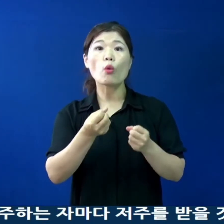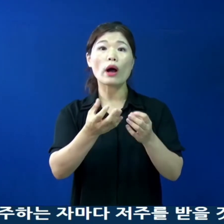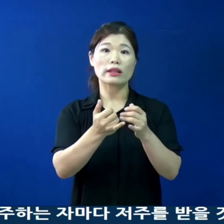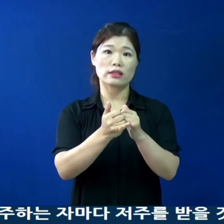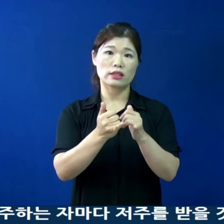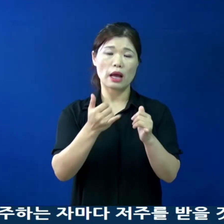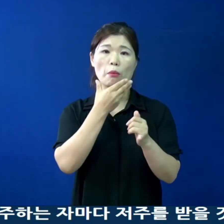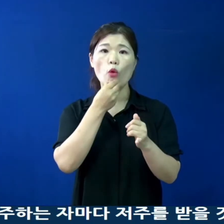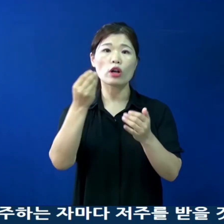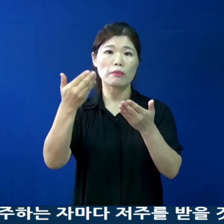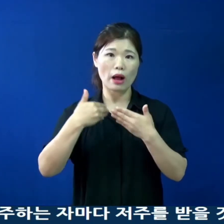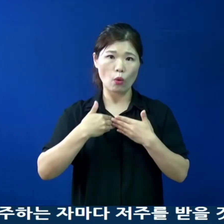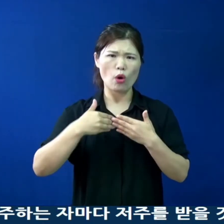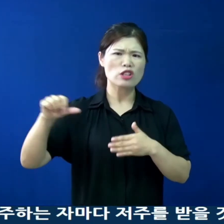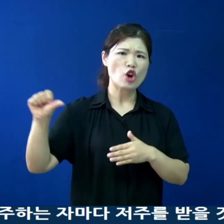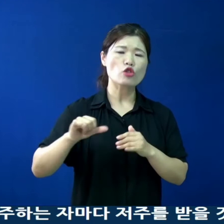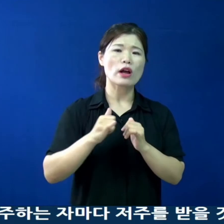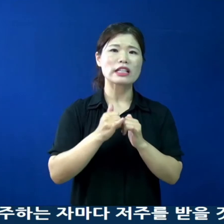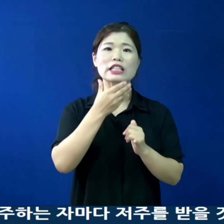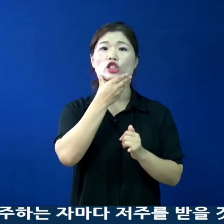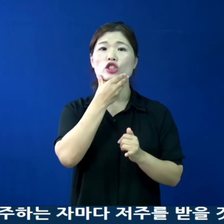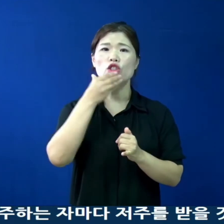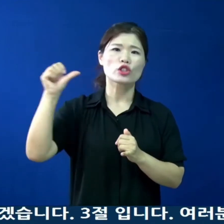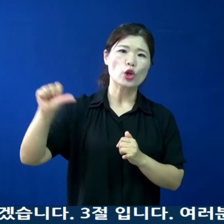받고 너를 저주하는 자는 저주를 받을 것이다.